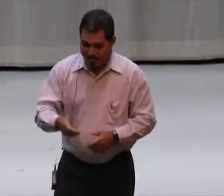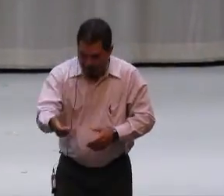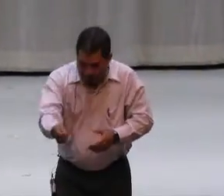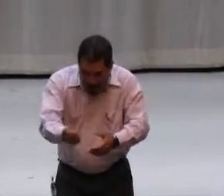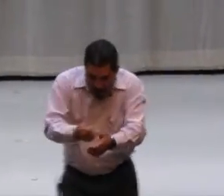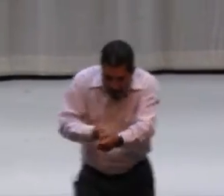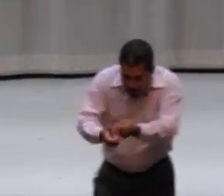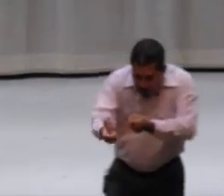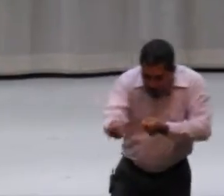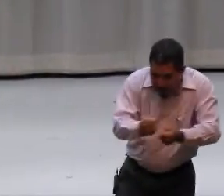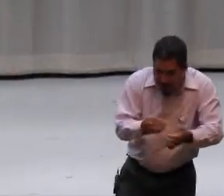está jalando otra vez.